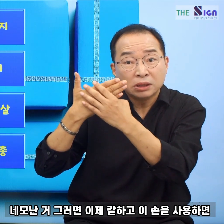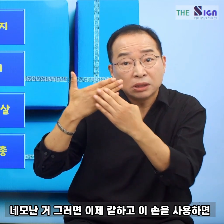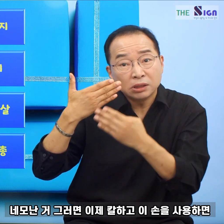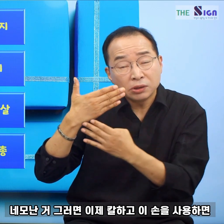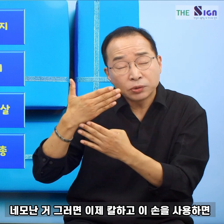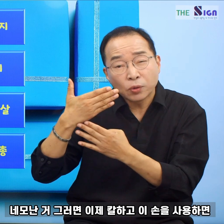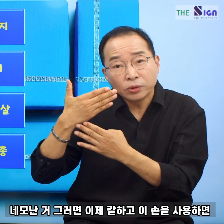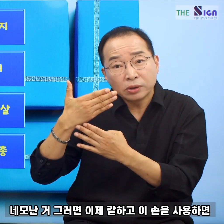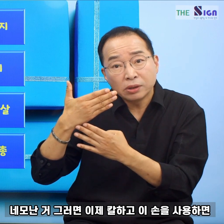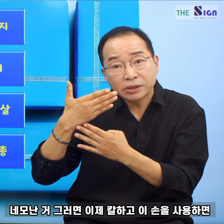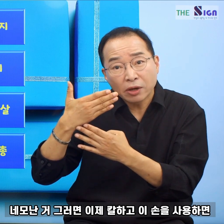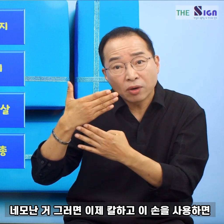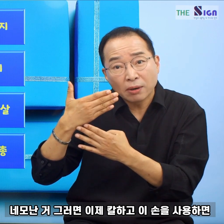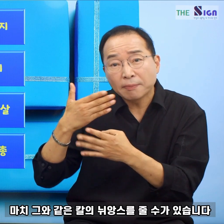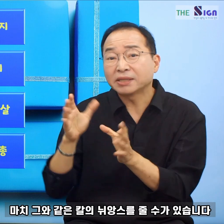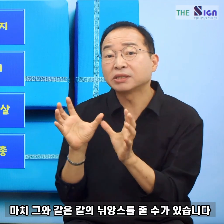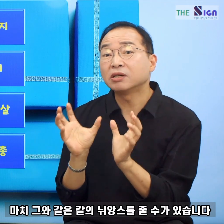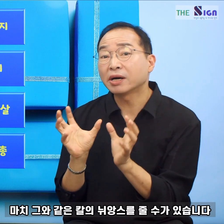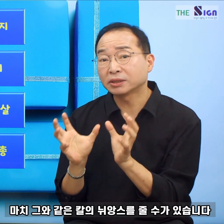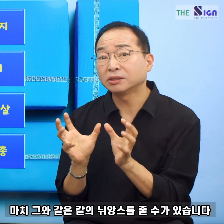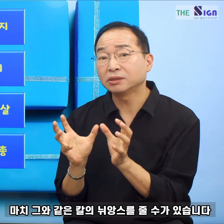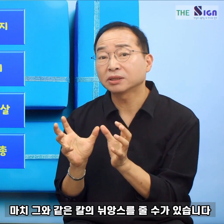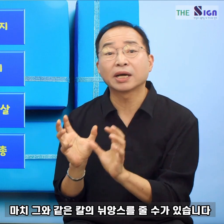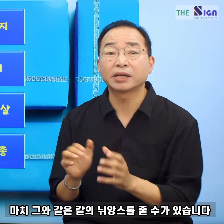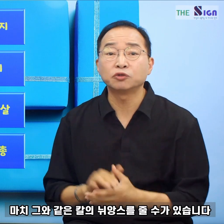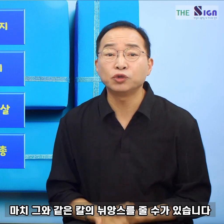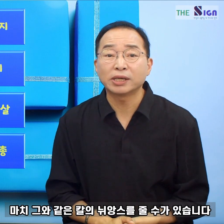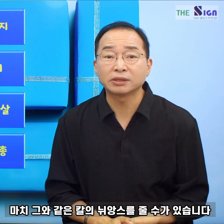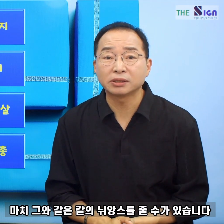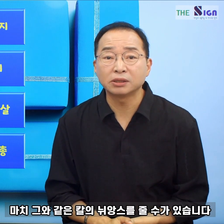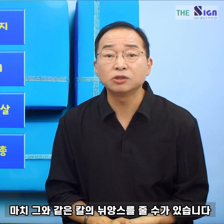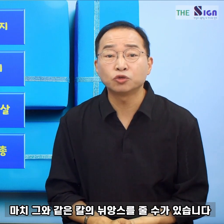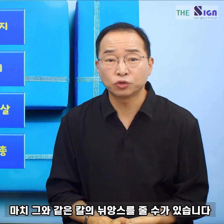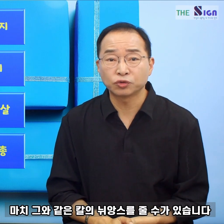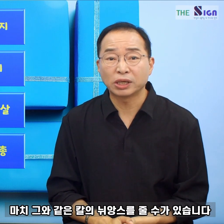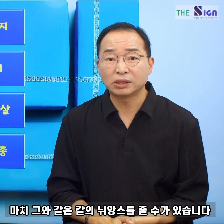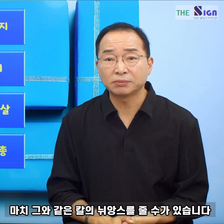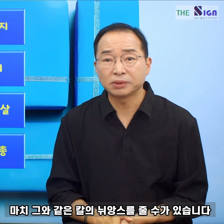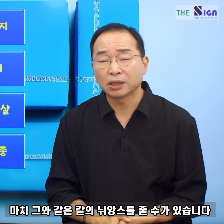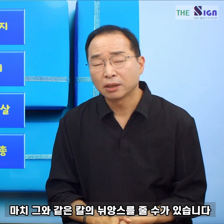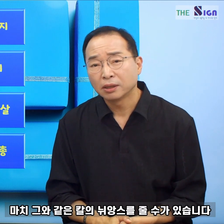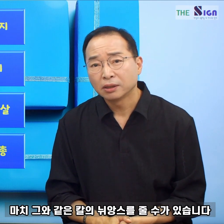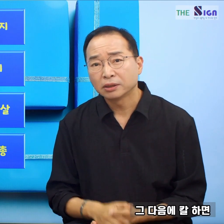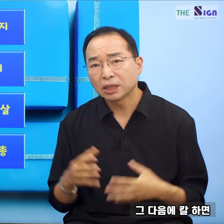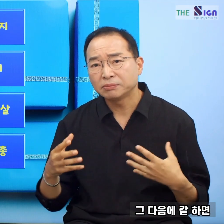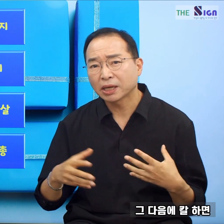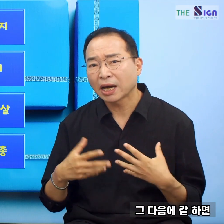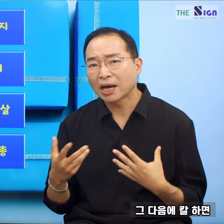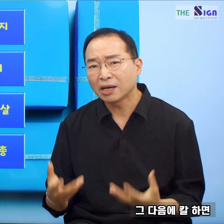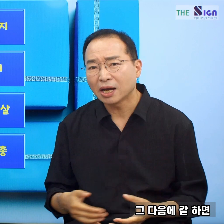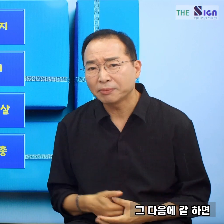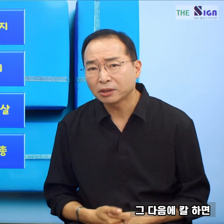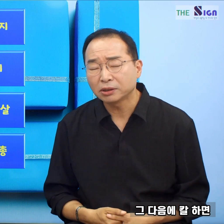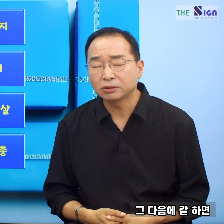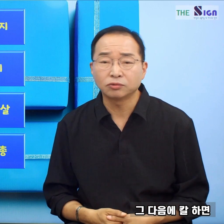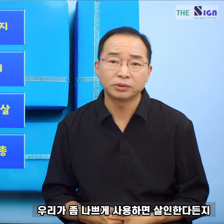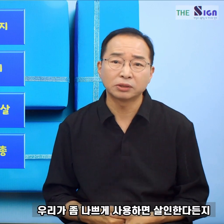이 손을 사용하면 마치 그와 같은 칼의 뉘앙스를 줄 수가 있습니다. 그 다음 이제 칼 하면은 우리가 좀